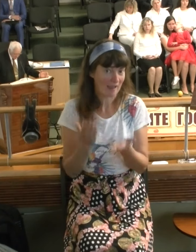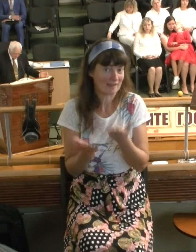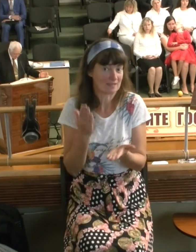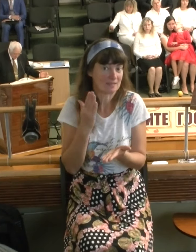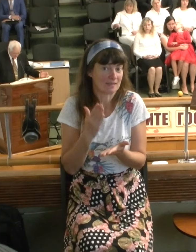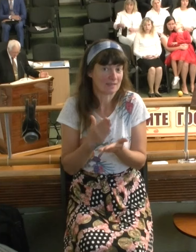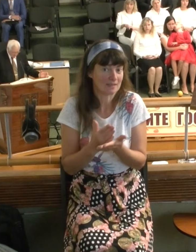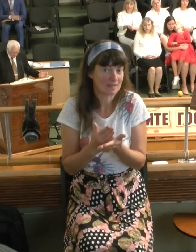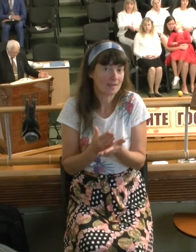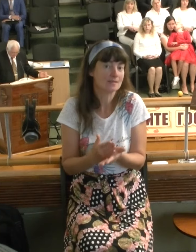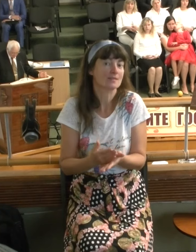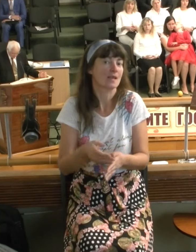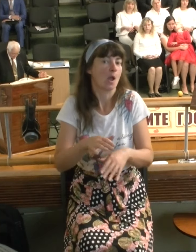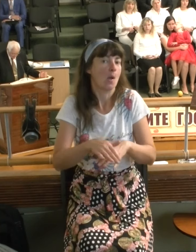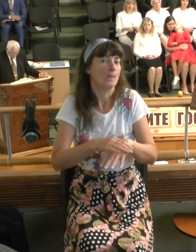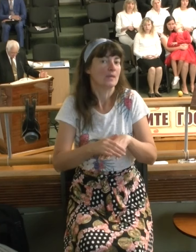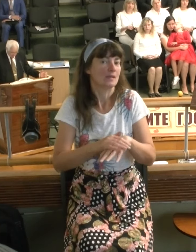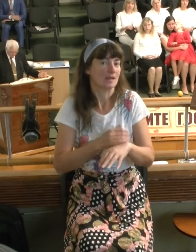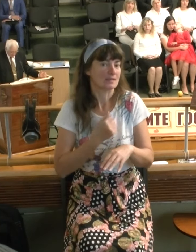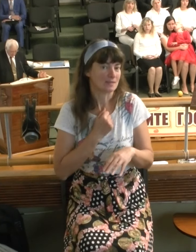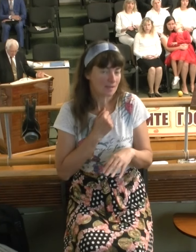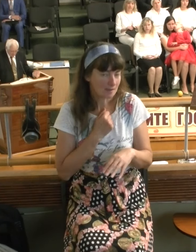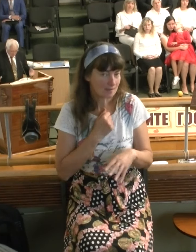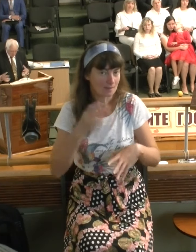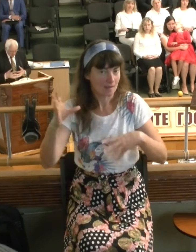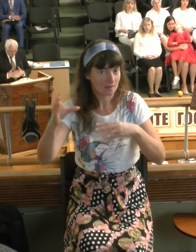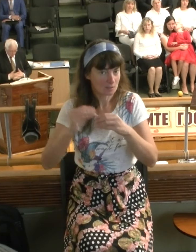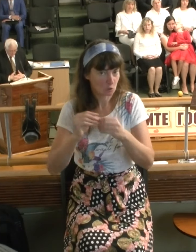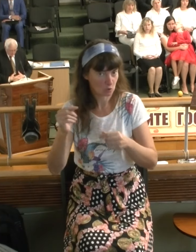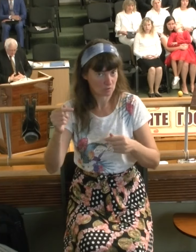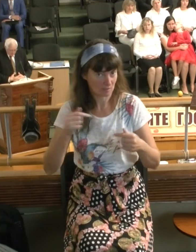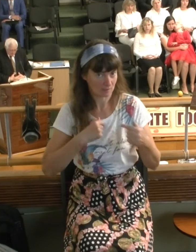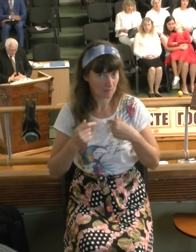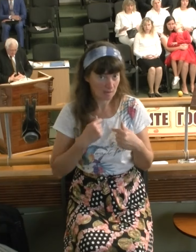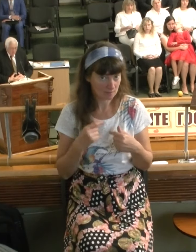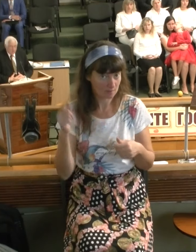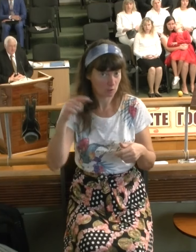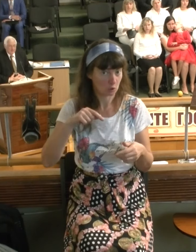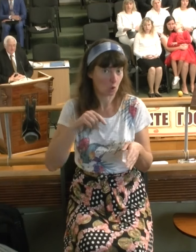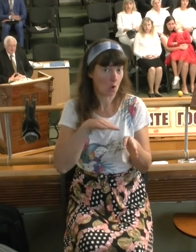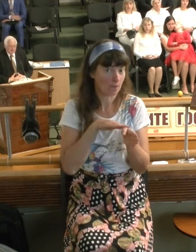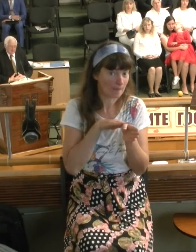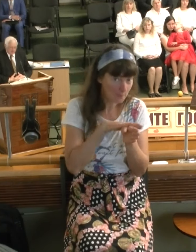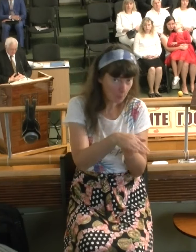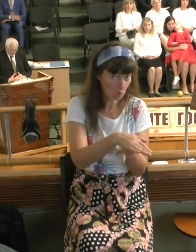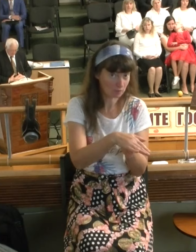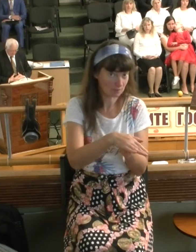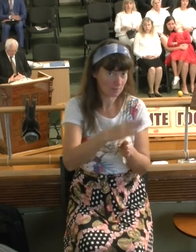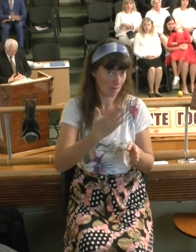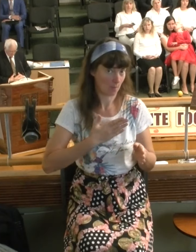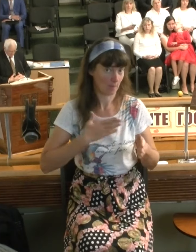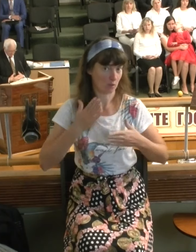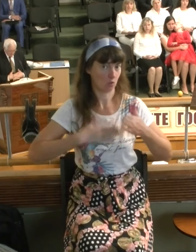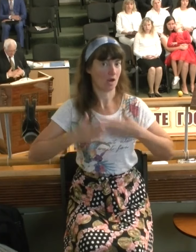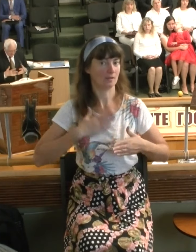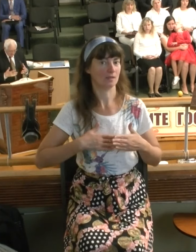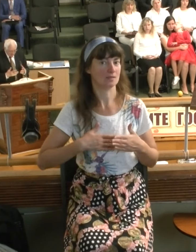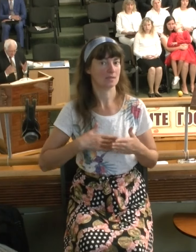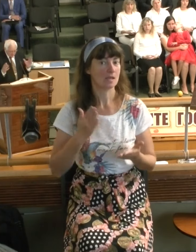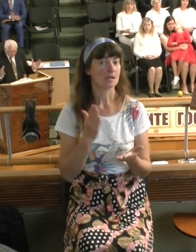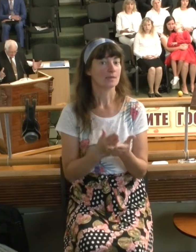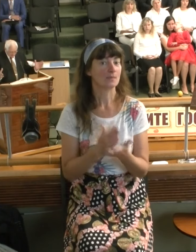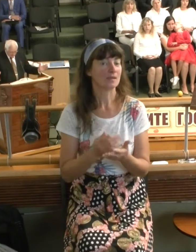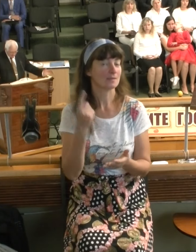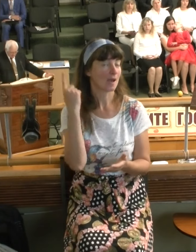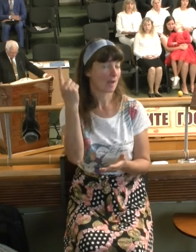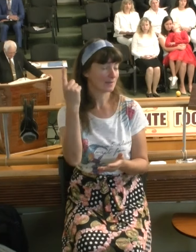какое милосердие и сострадательность, то дополните мою радость. Имейте